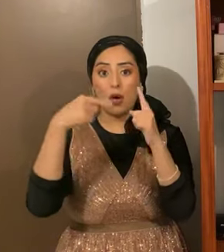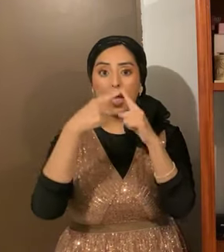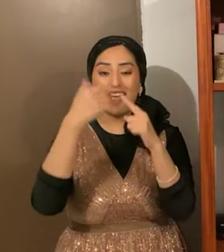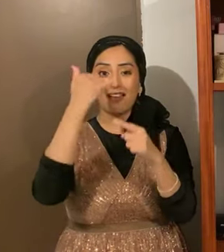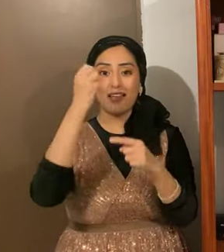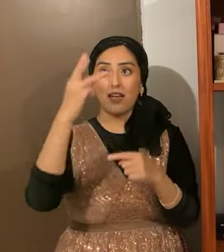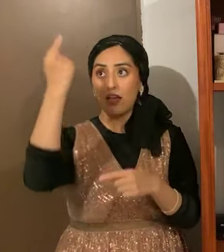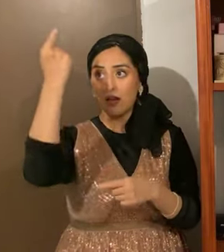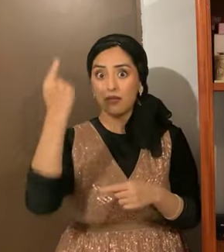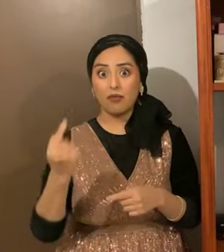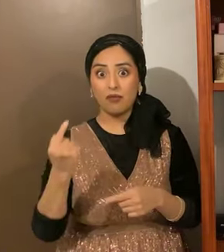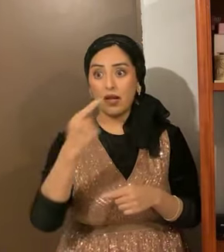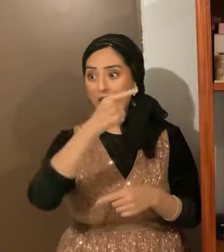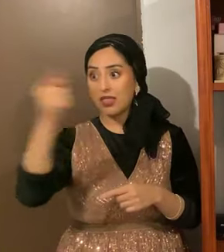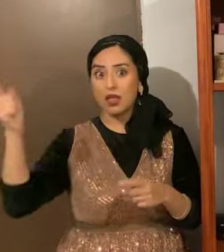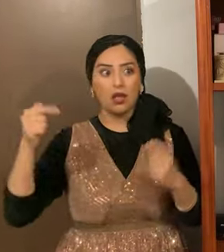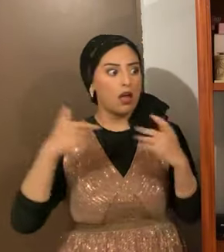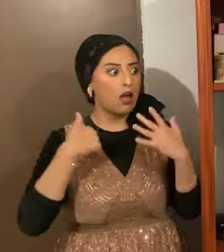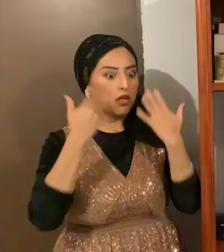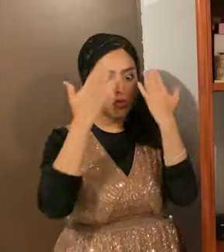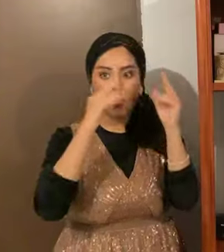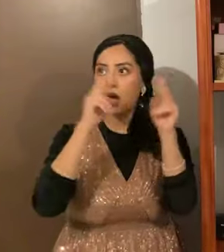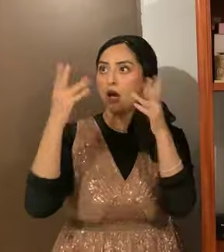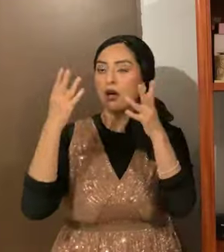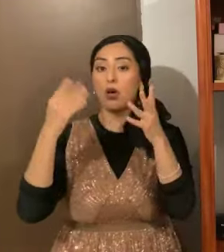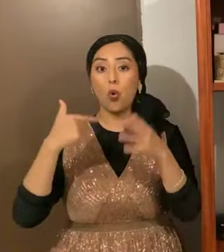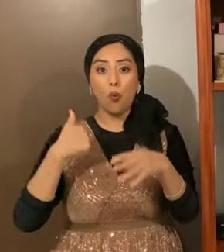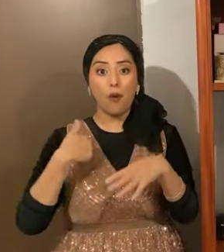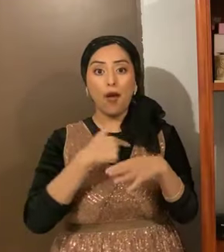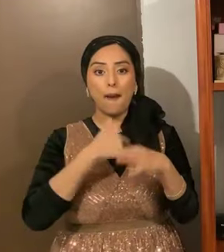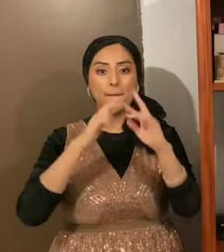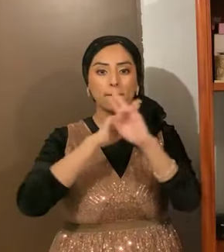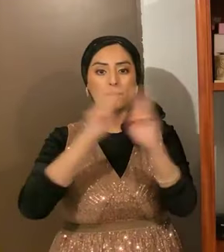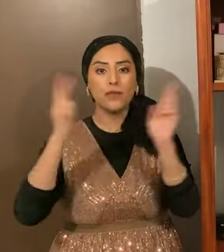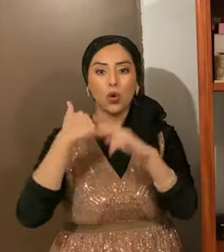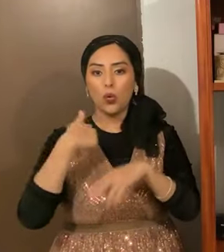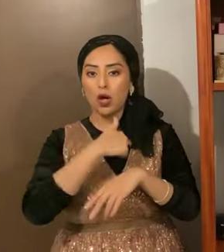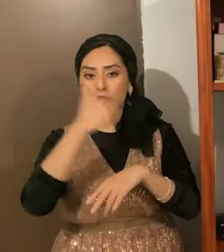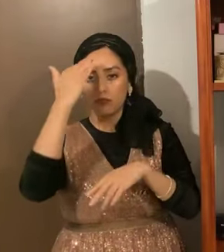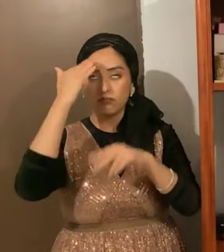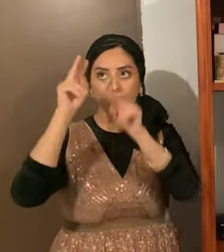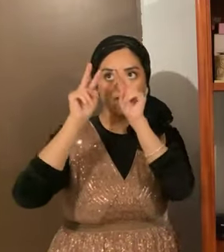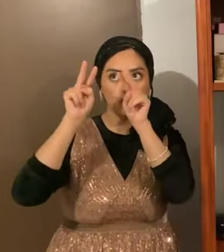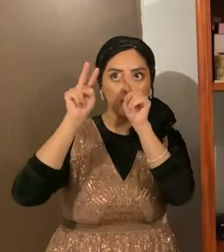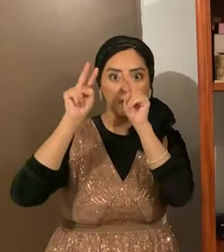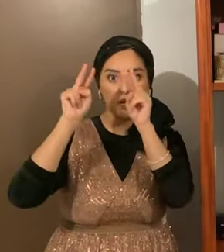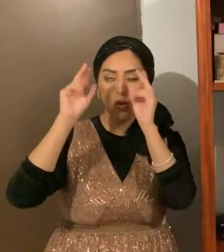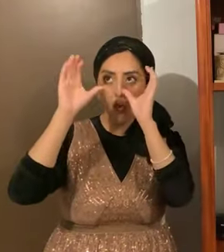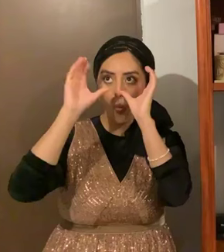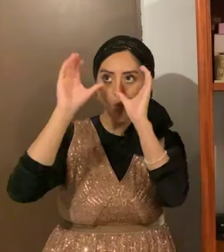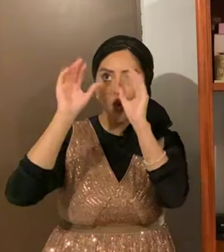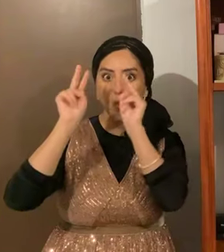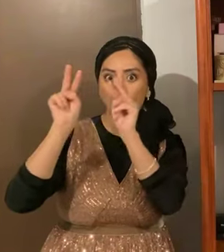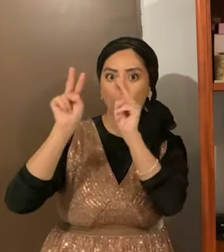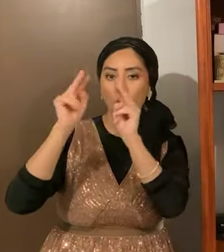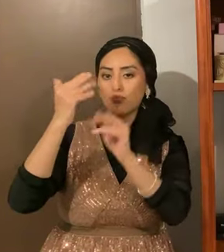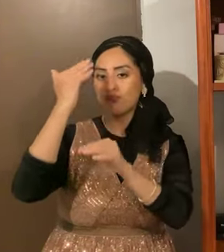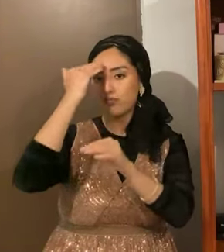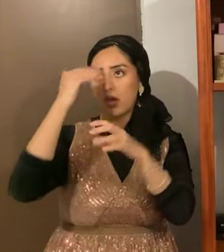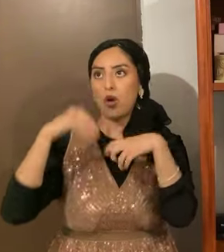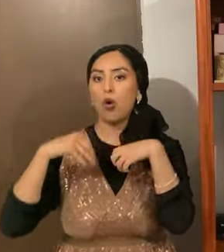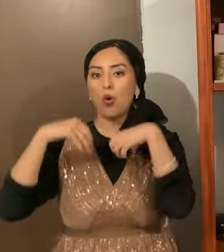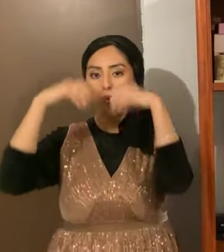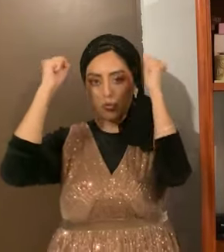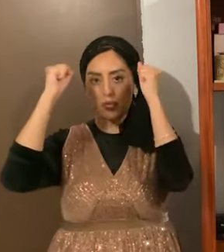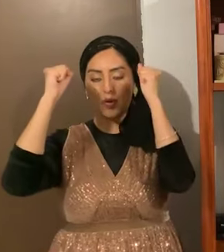noche. Para los que velamos no vendrá Yahshua como ladrón en la noche. Recuerden la parábola del trigo y la cizaña.